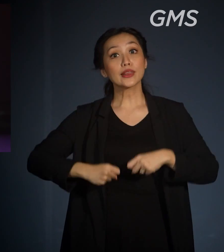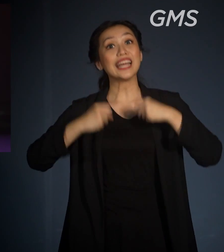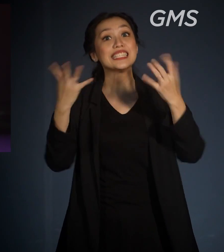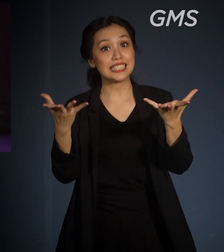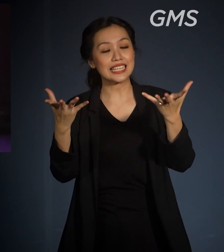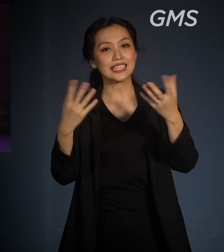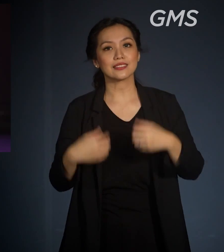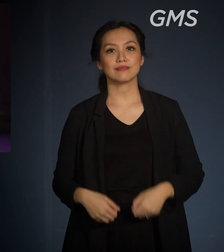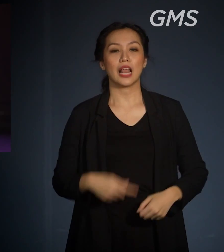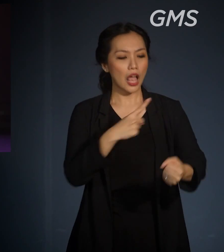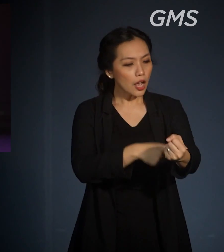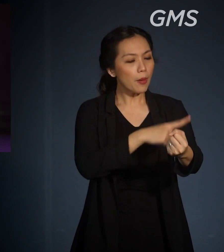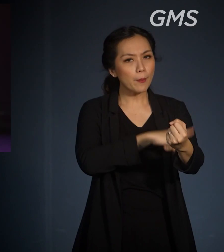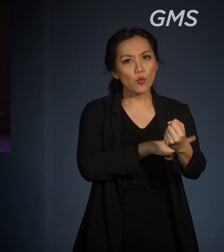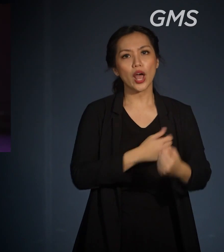Potensi adalah